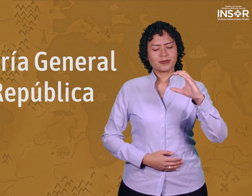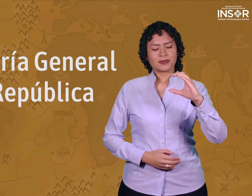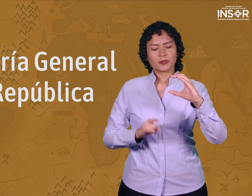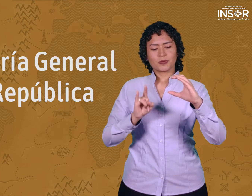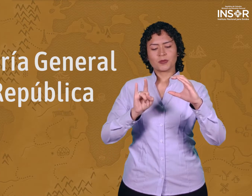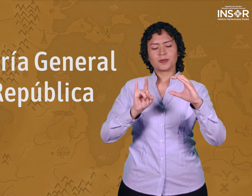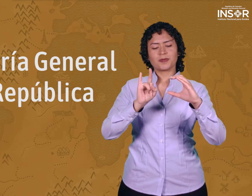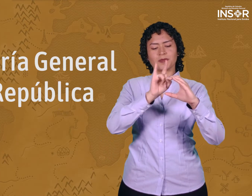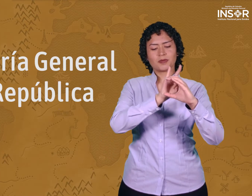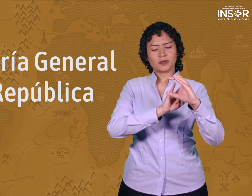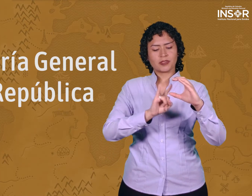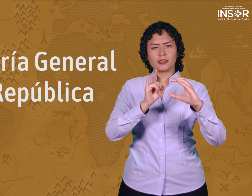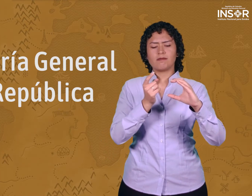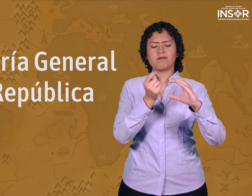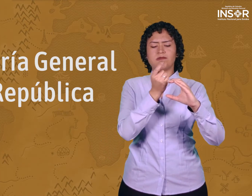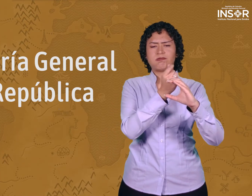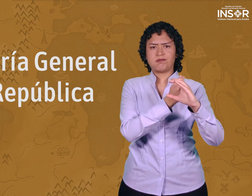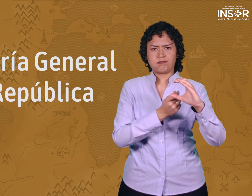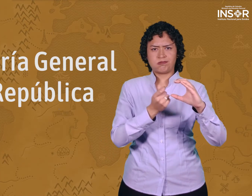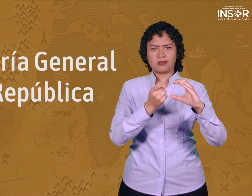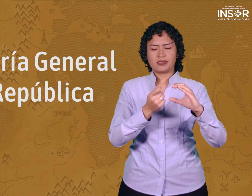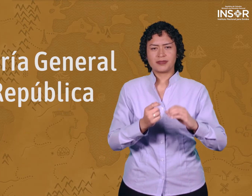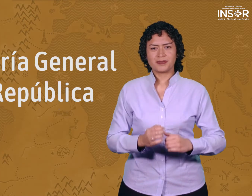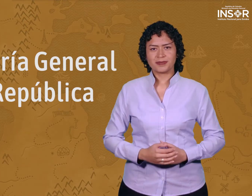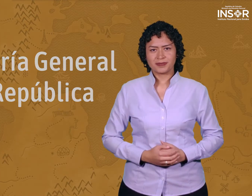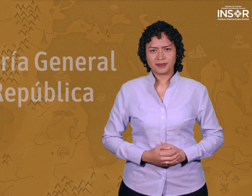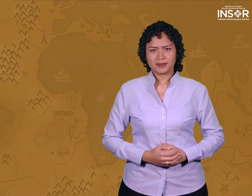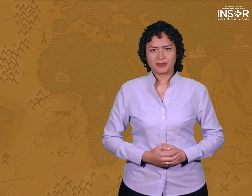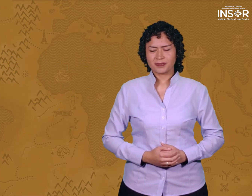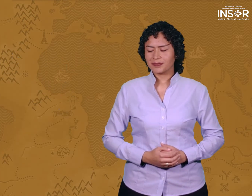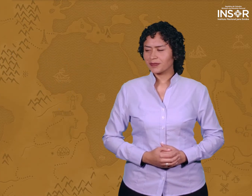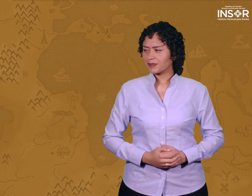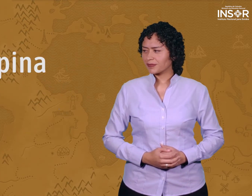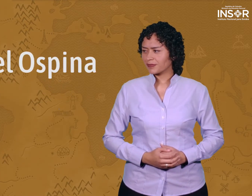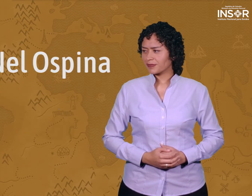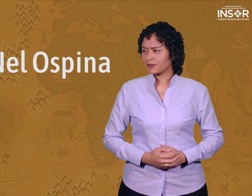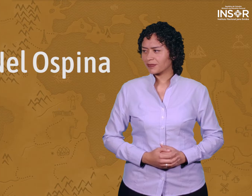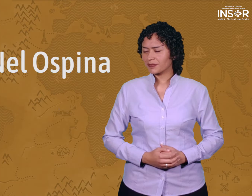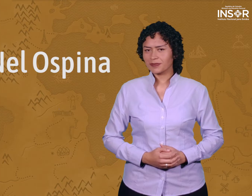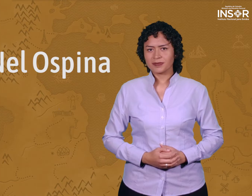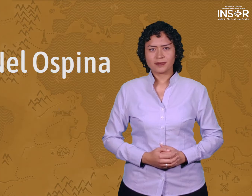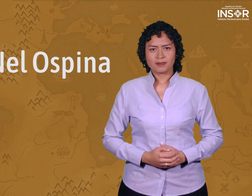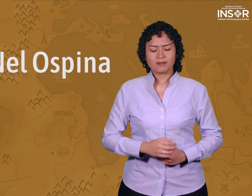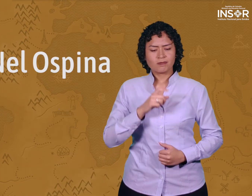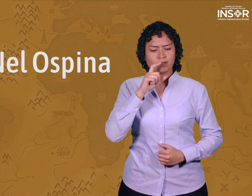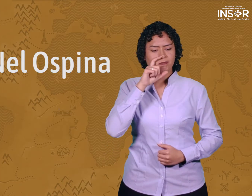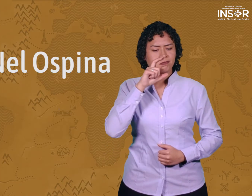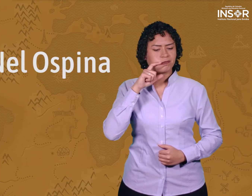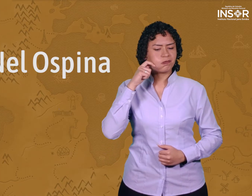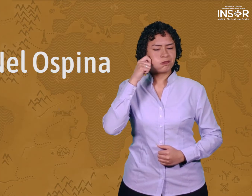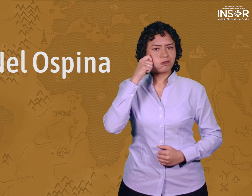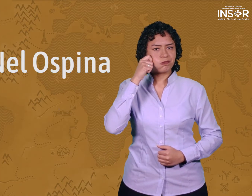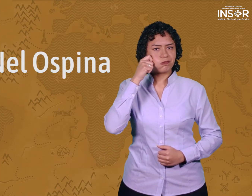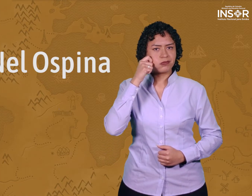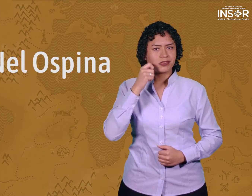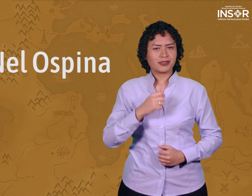Contraloría General de la República, Pedronel Ospina.